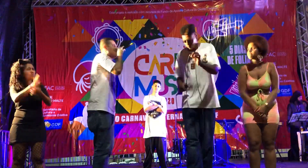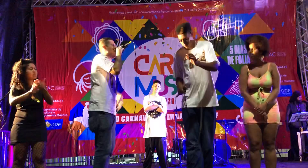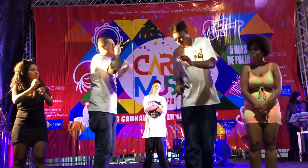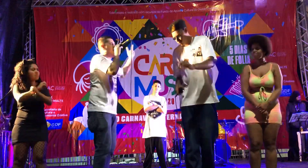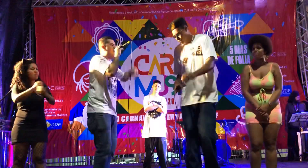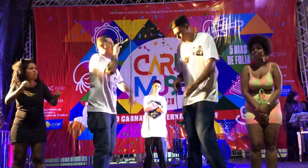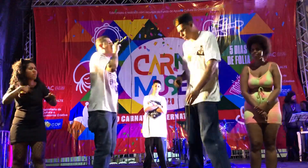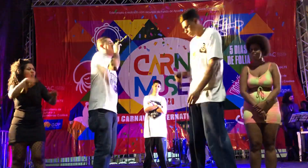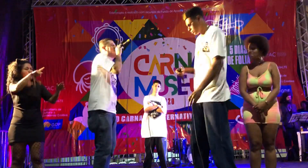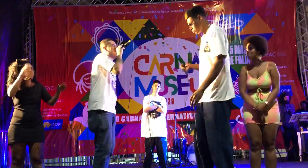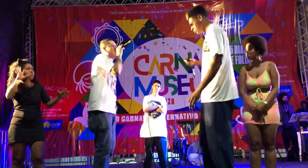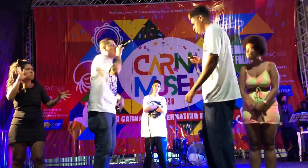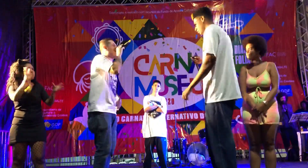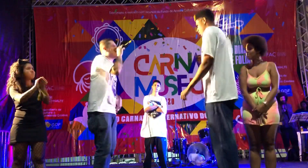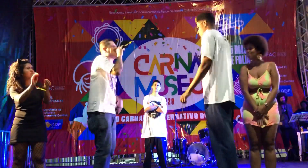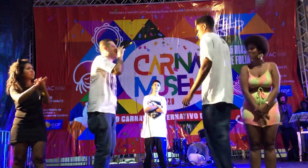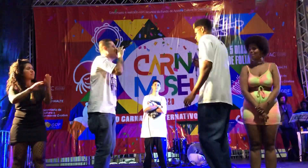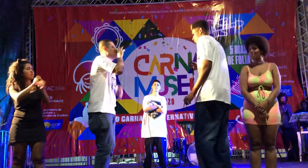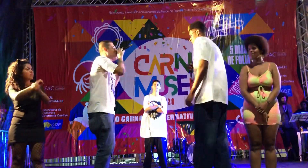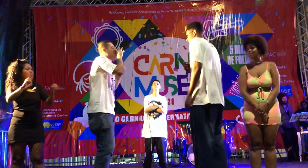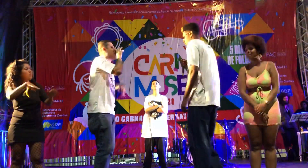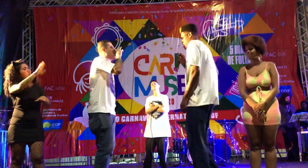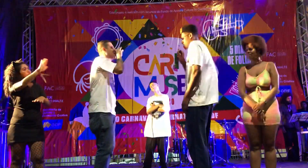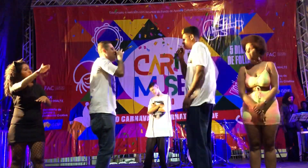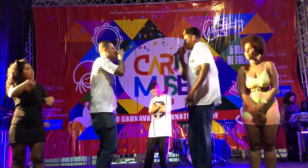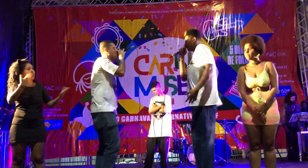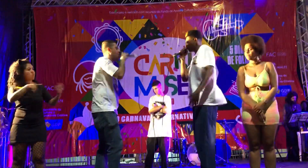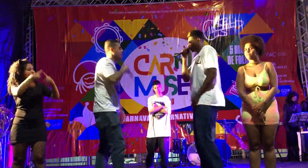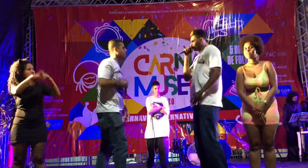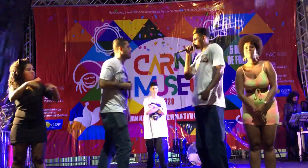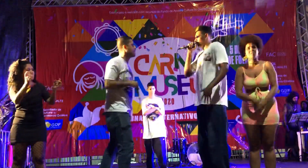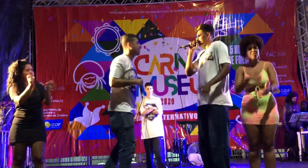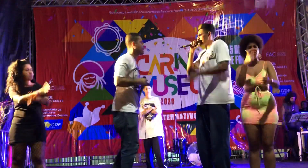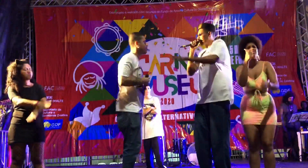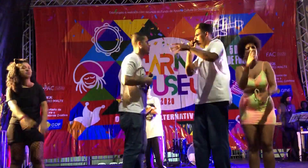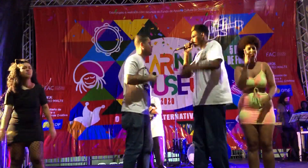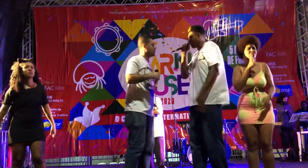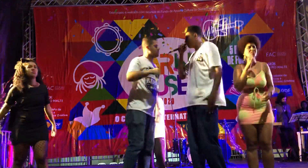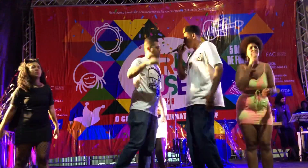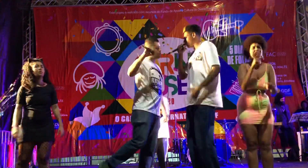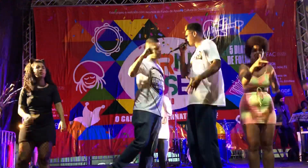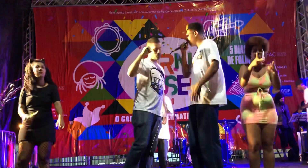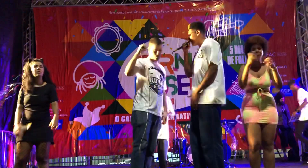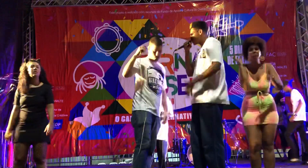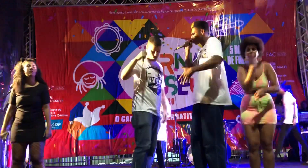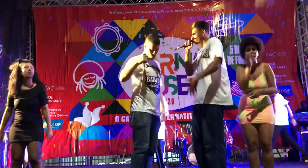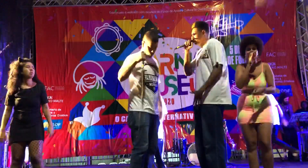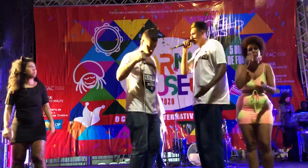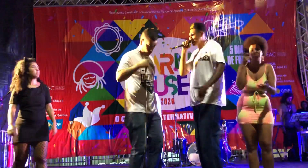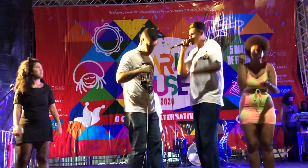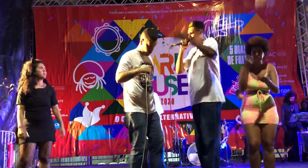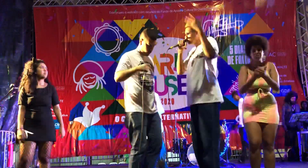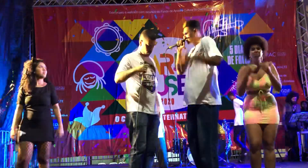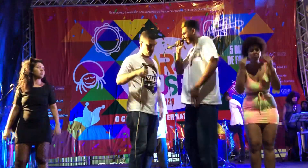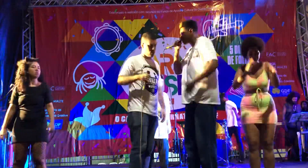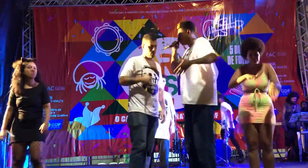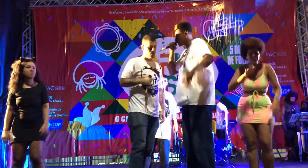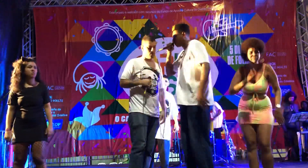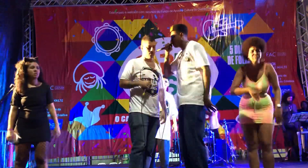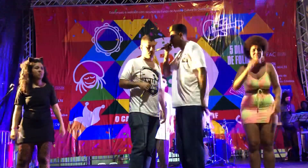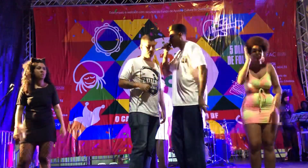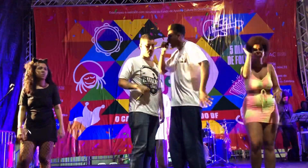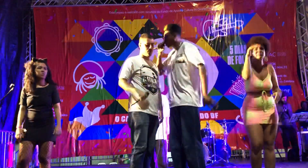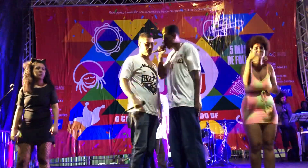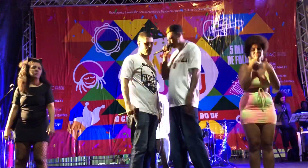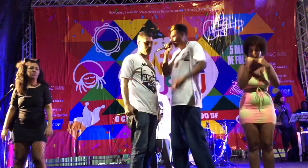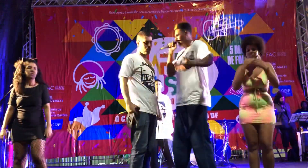não assimilou. Parceiro, agora nesse round a batalha terminou. Demorou, você tá muito afoito. Quer pagar de Kobe Bryant, mas não tem responsa